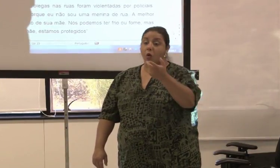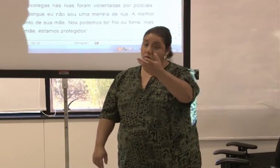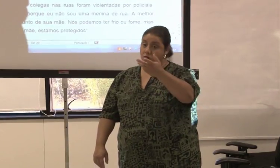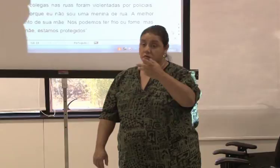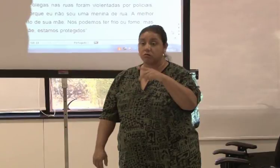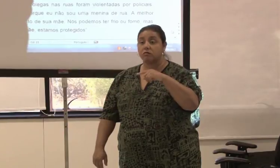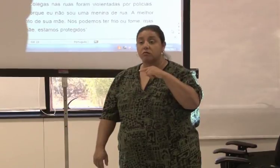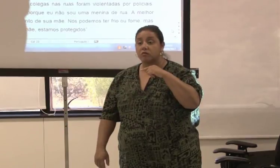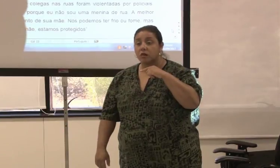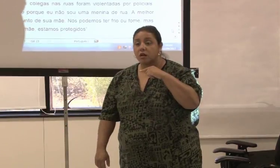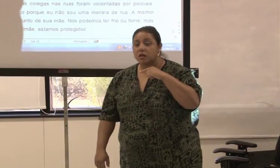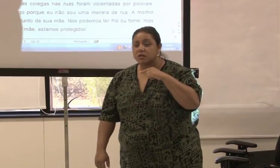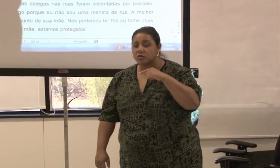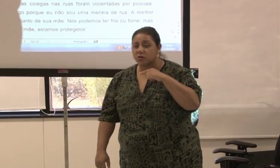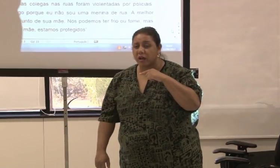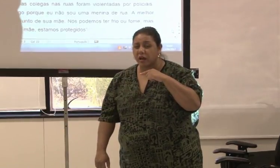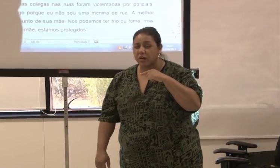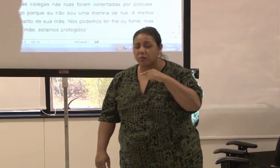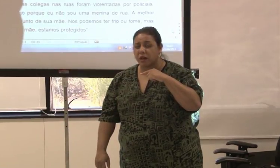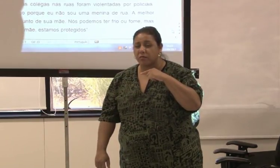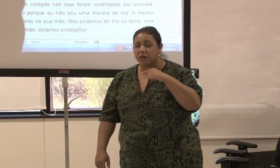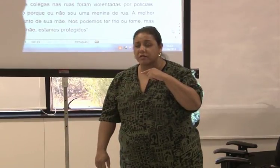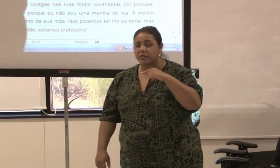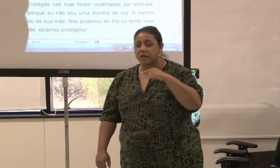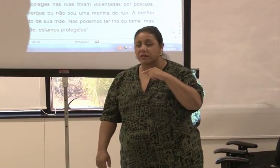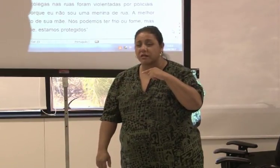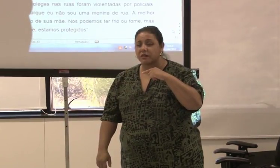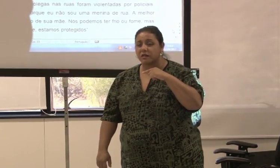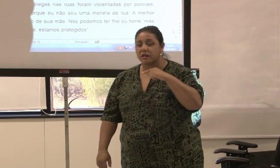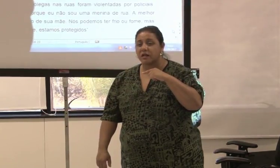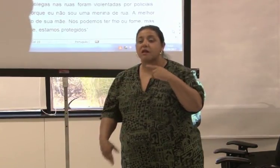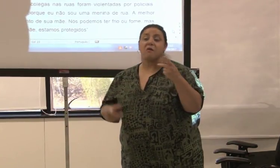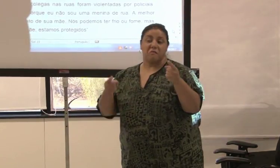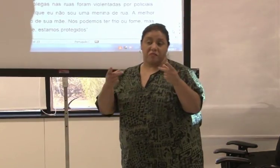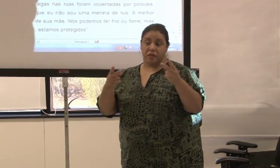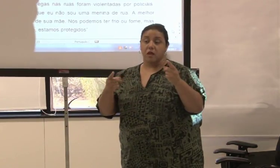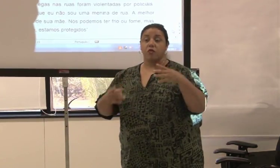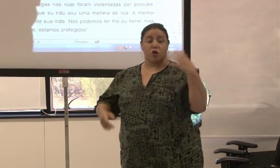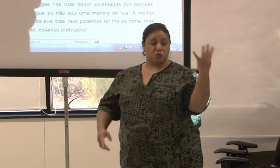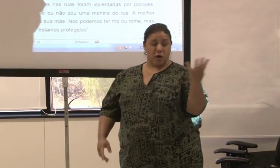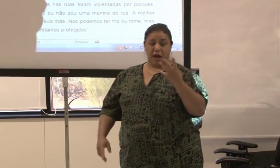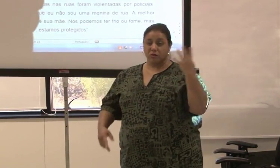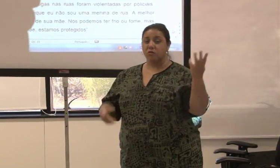Ou, você usou o quê? Eu não me lembro o que você fez. Nós 4.